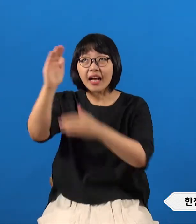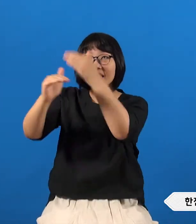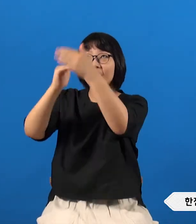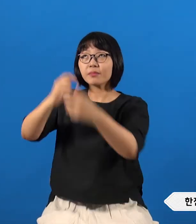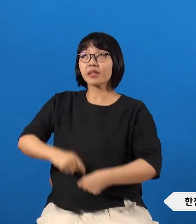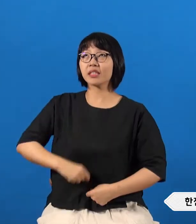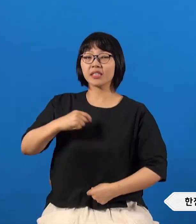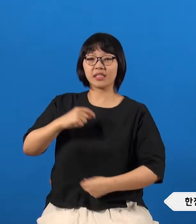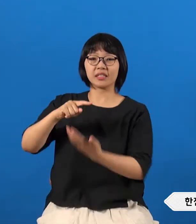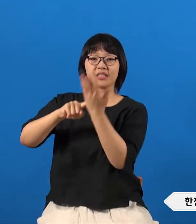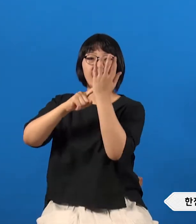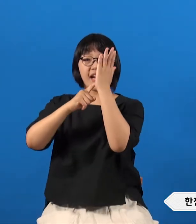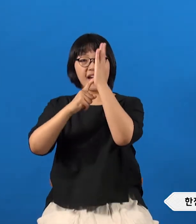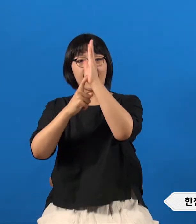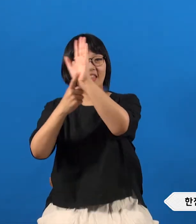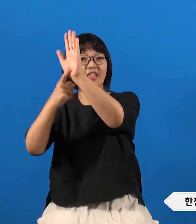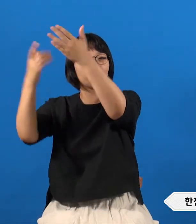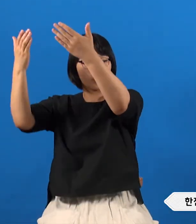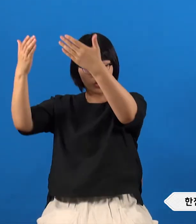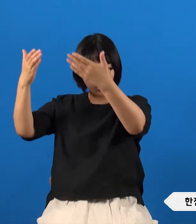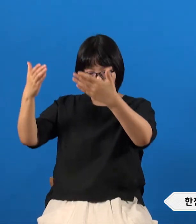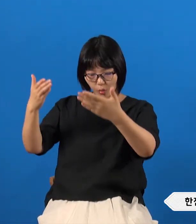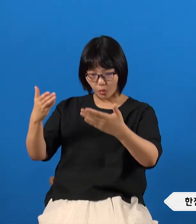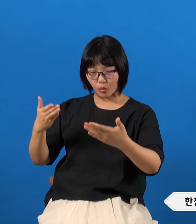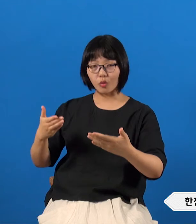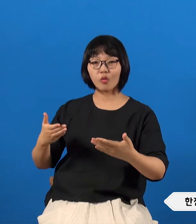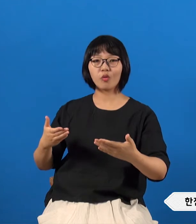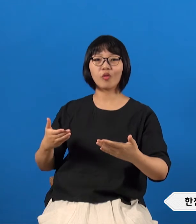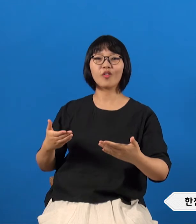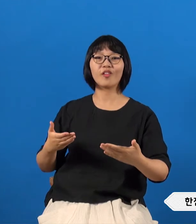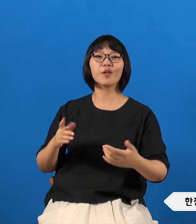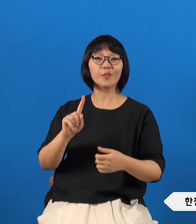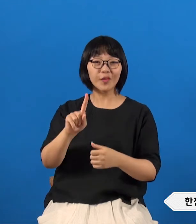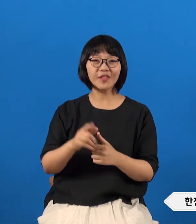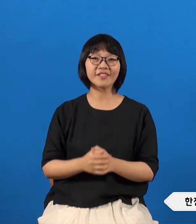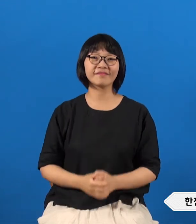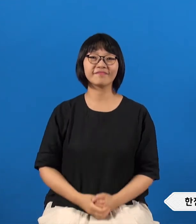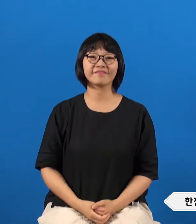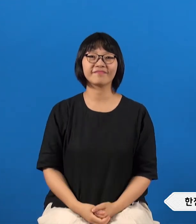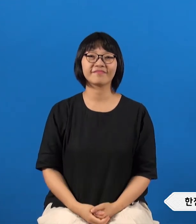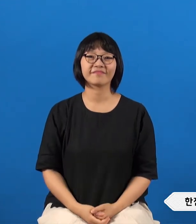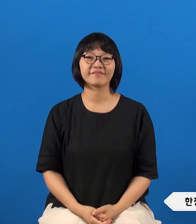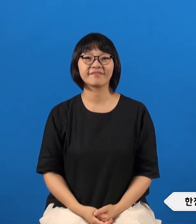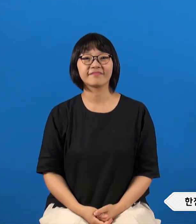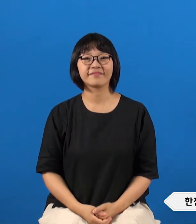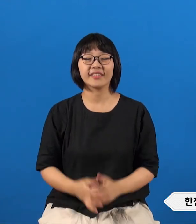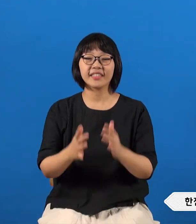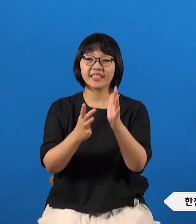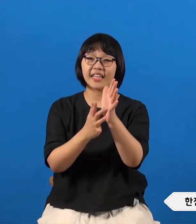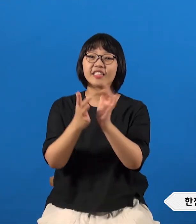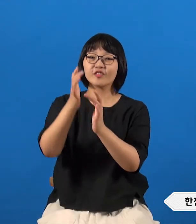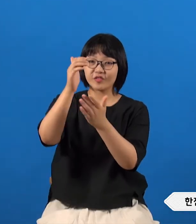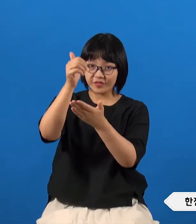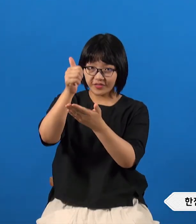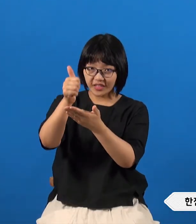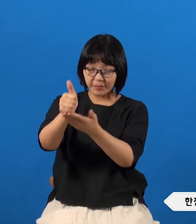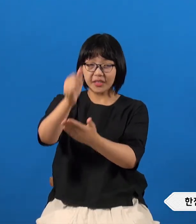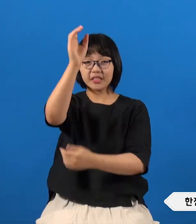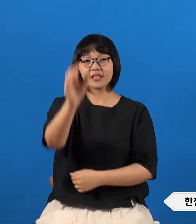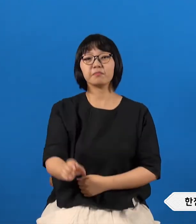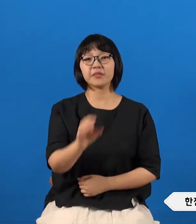의가 나타나서 우리에게 주어졌다. 하나님의 의가 무엇입니까? 예수